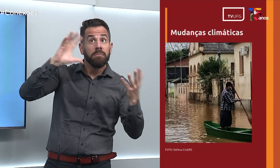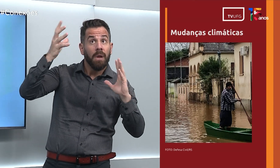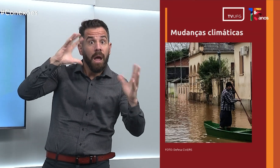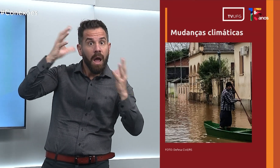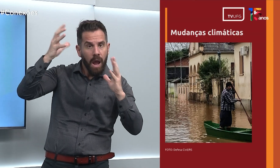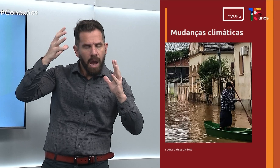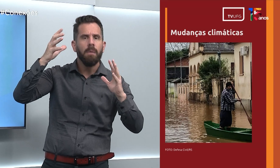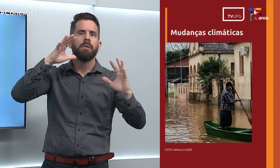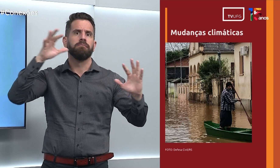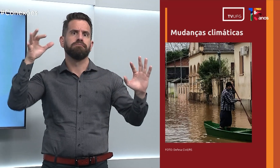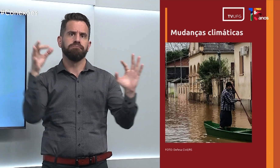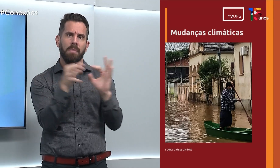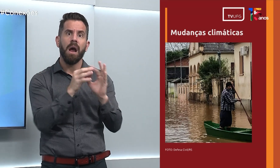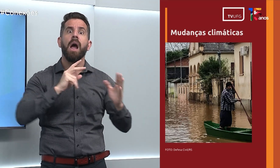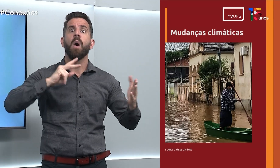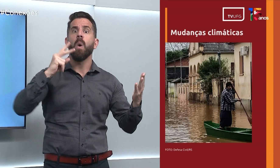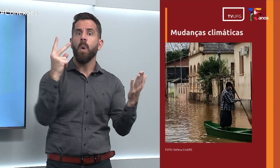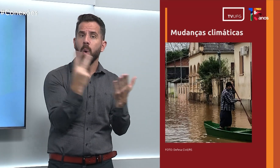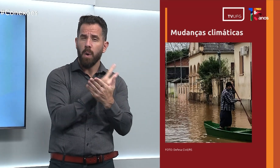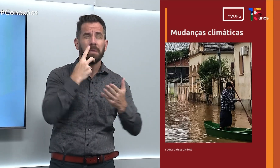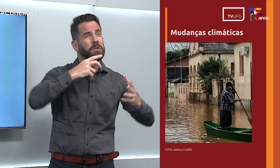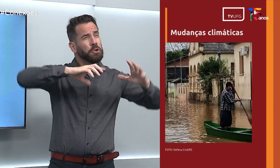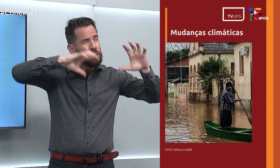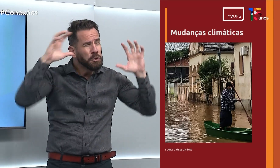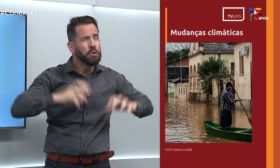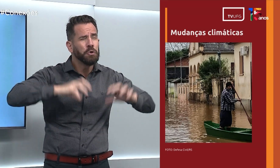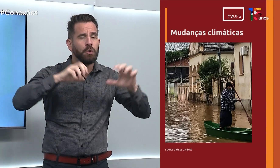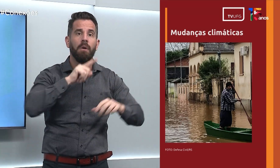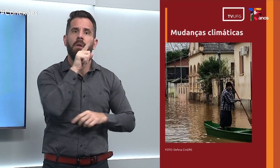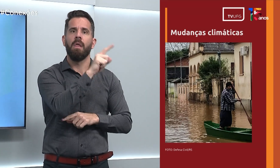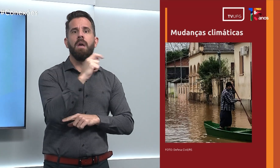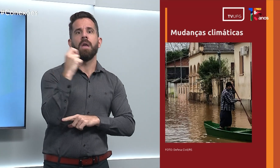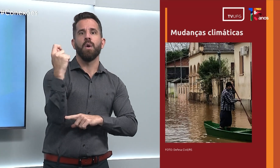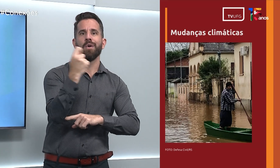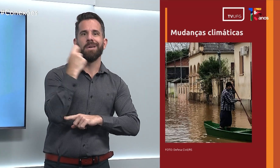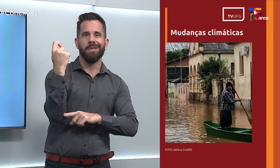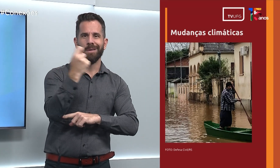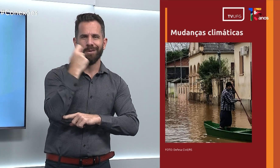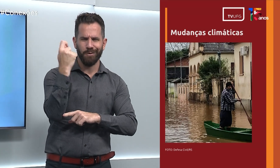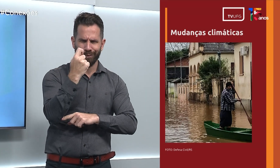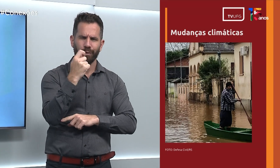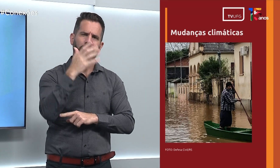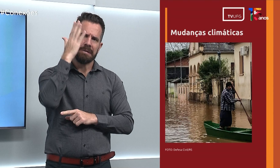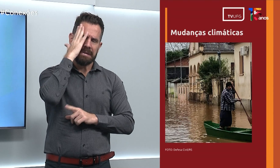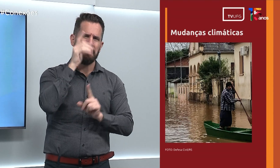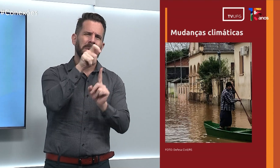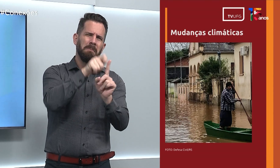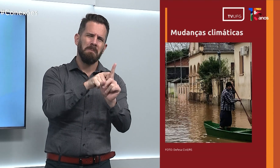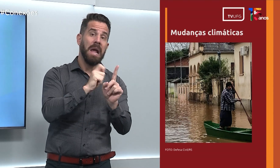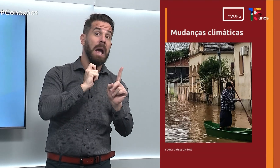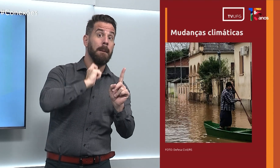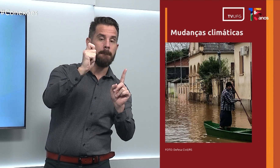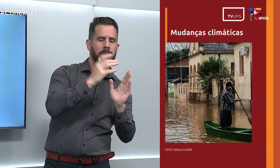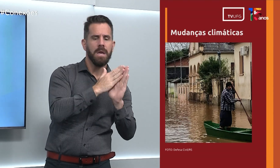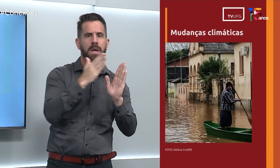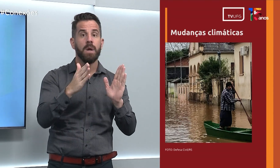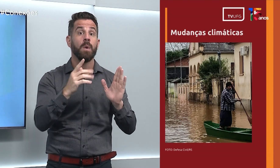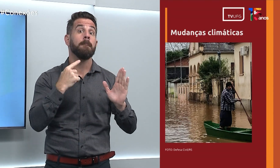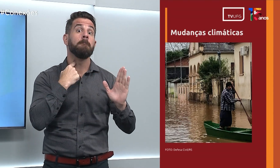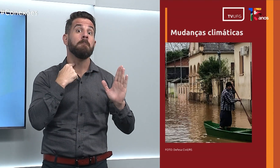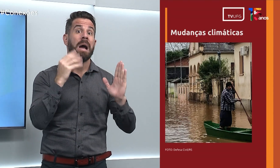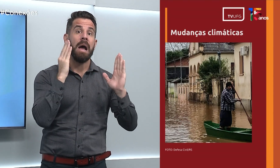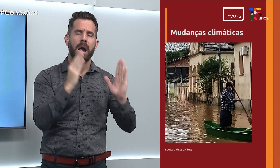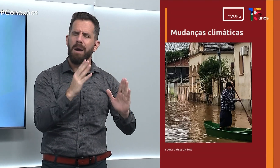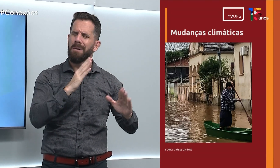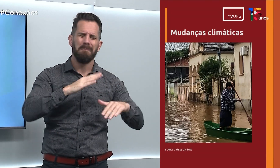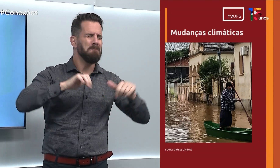as chuvas extremas que atingiram o Rio Grande do Sul entre o fim de abril e o começo de maio e causaram a maior